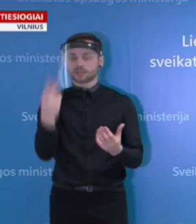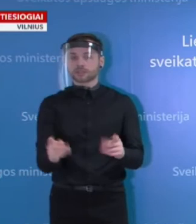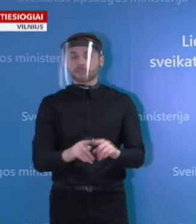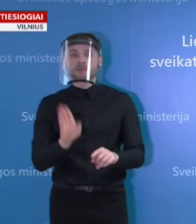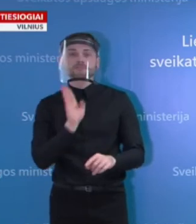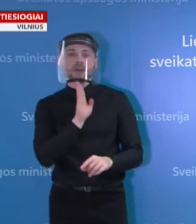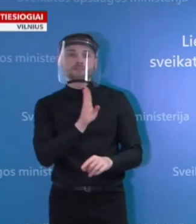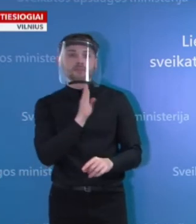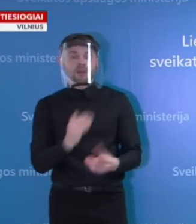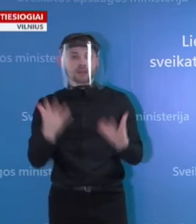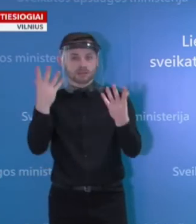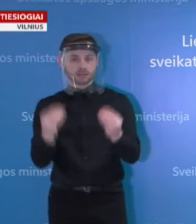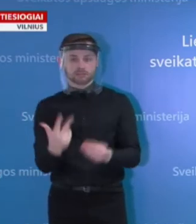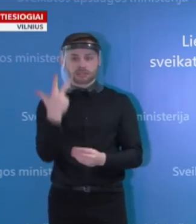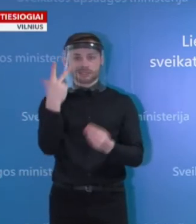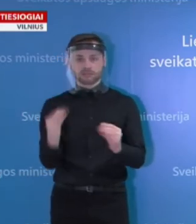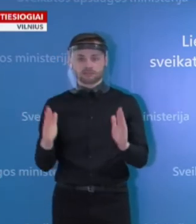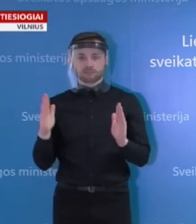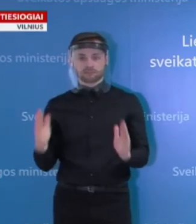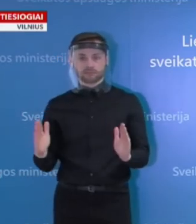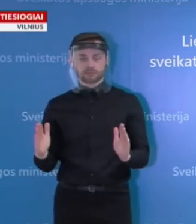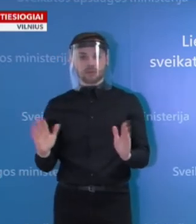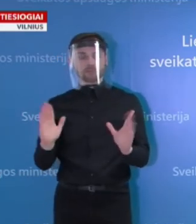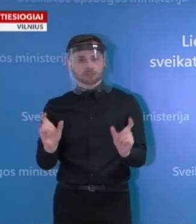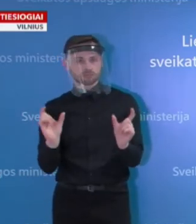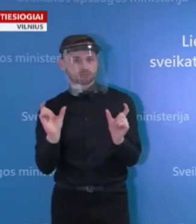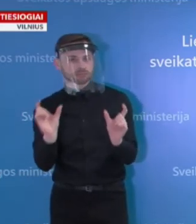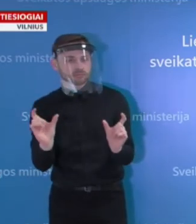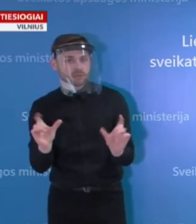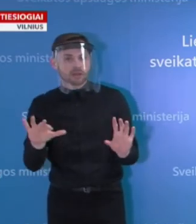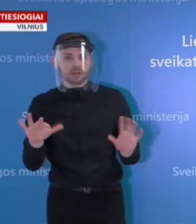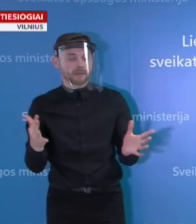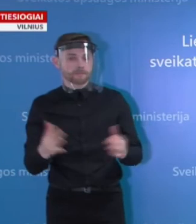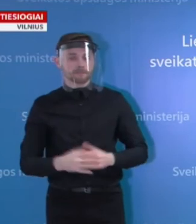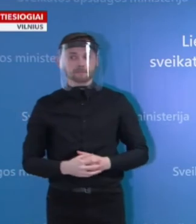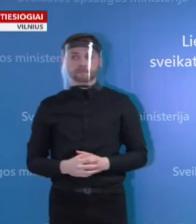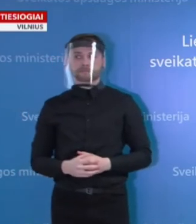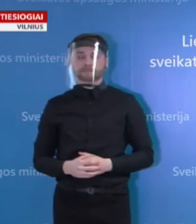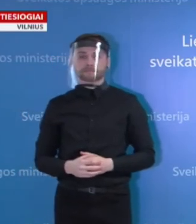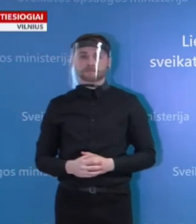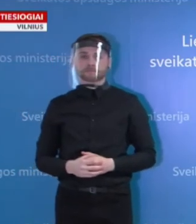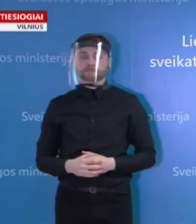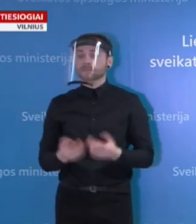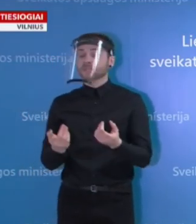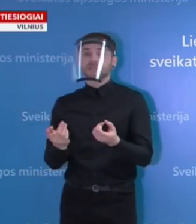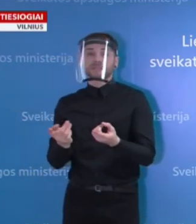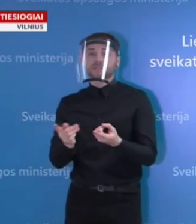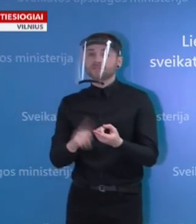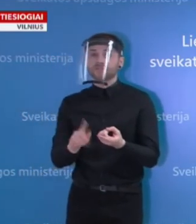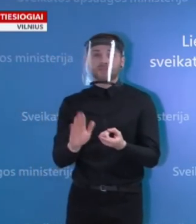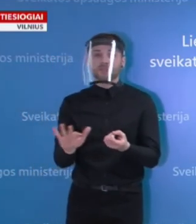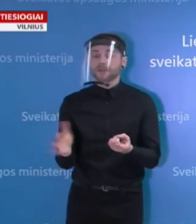diena, ar jau sprendžiama, ar bus apribojami tomis dienomis ir kokie jie galėtų būti? Na, vėlgi, viskas priklausys